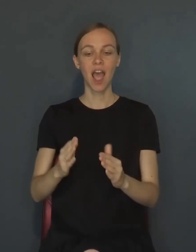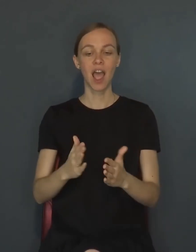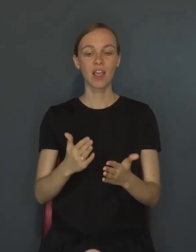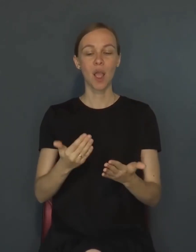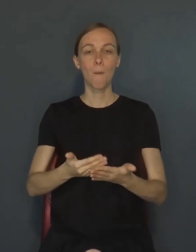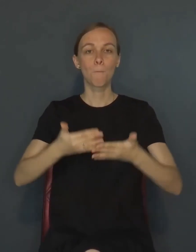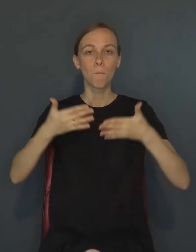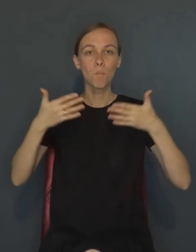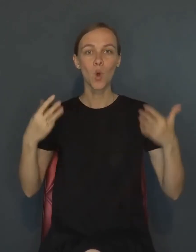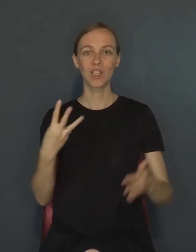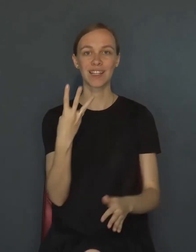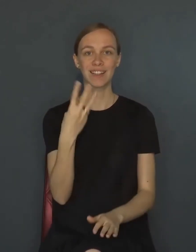гектари.